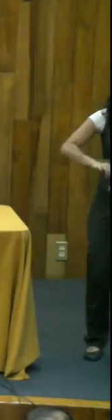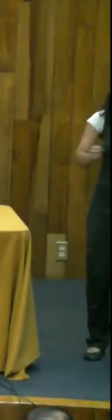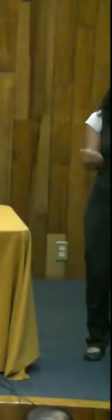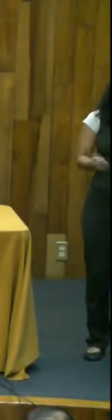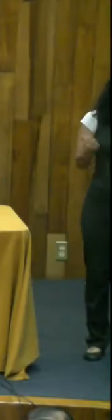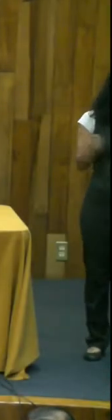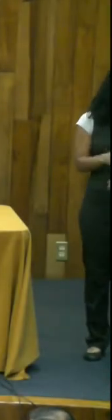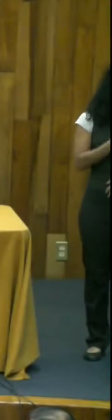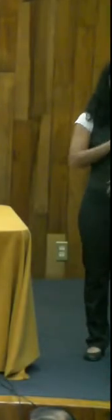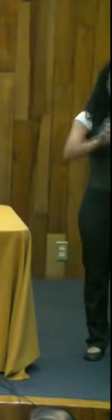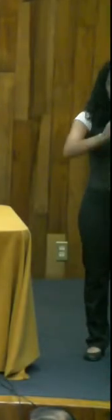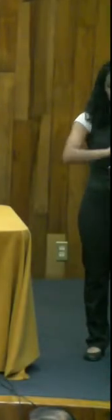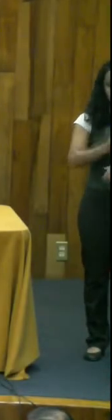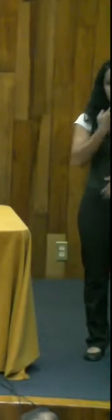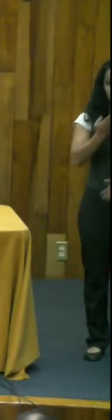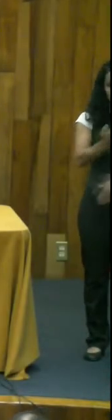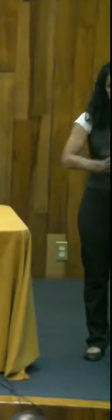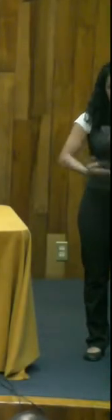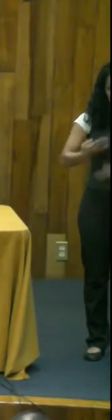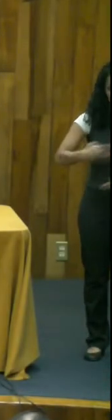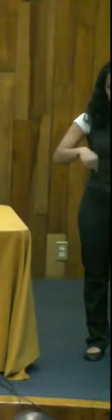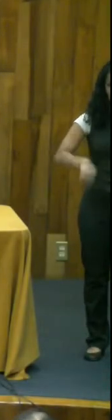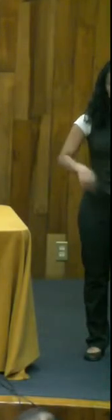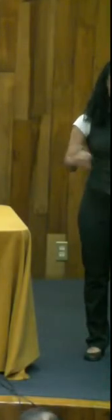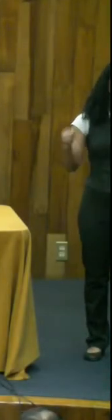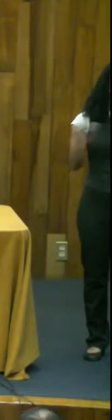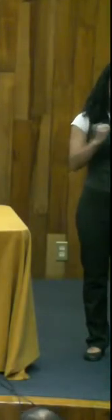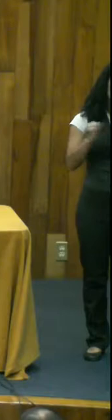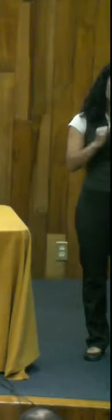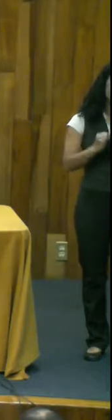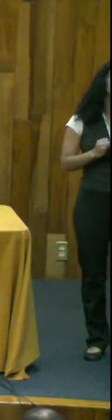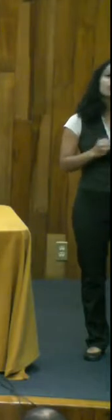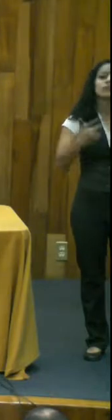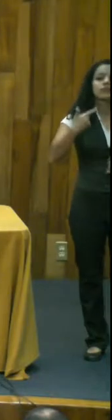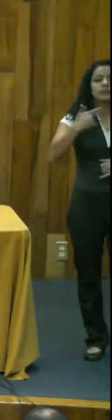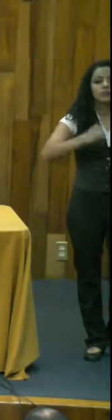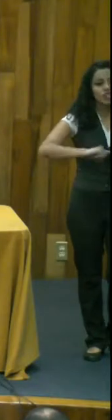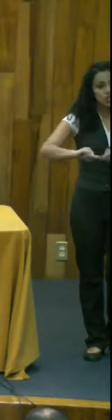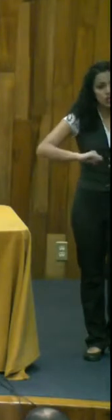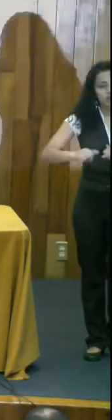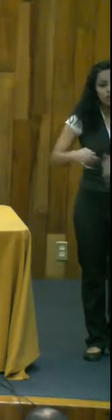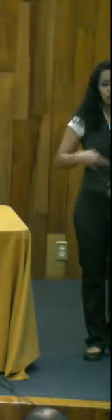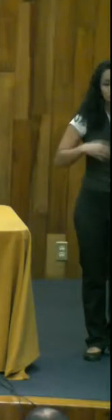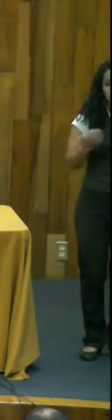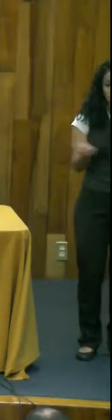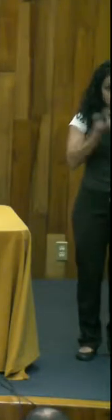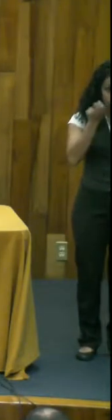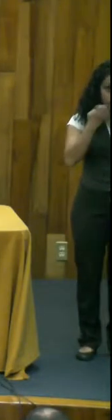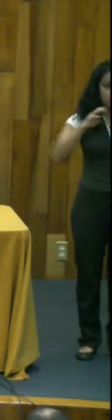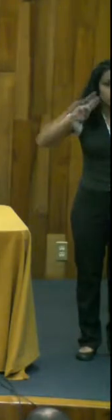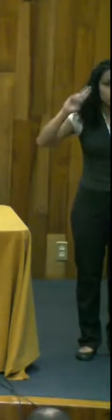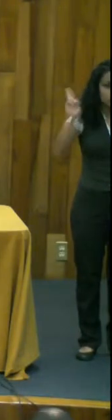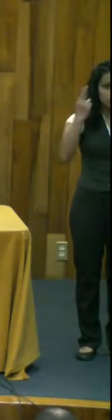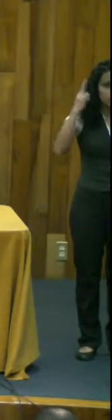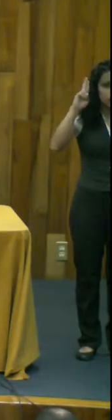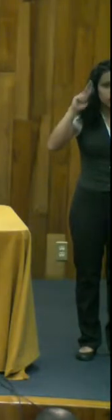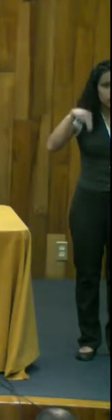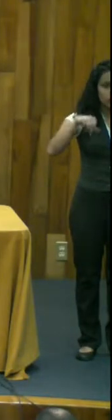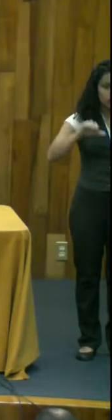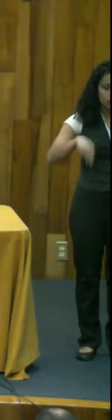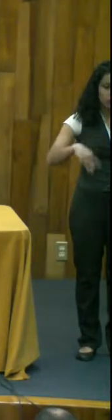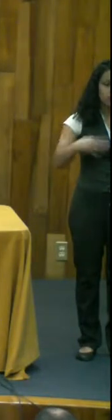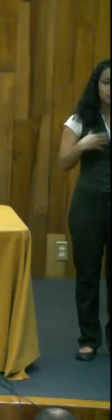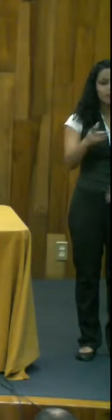buenos días bienvenidos al instituto de geografía de la unam que es casa de todos